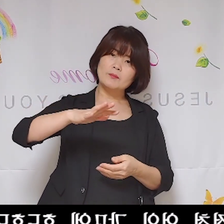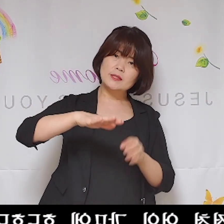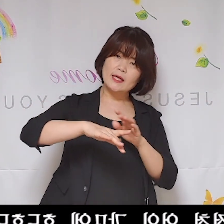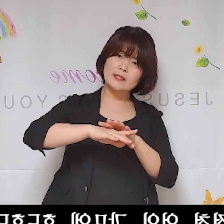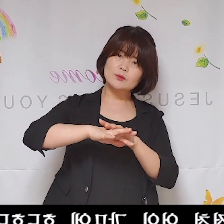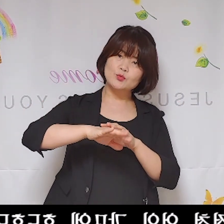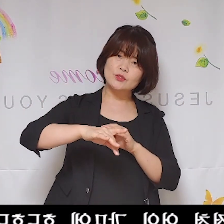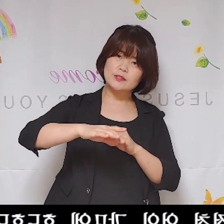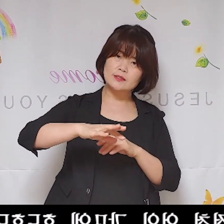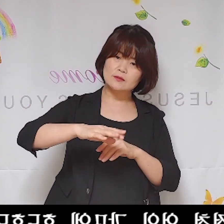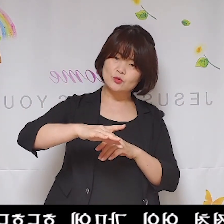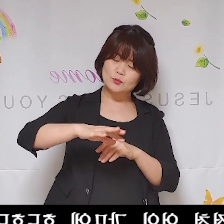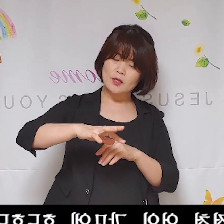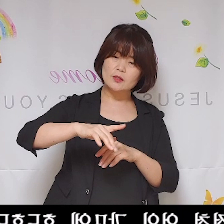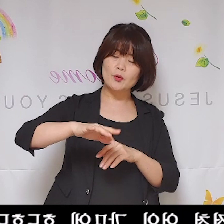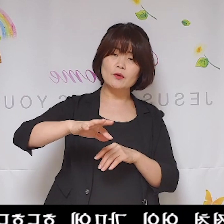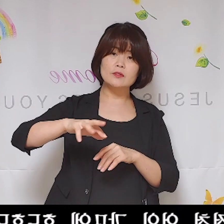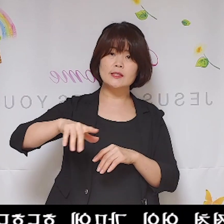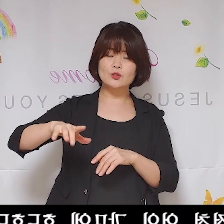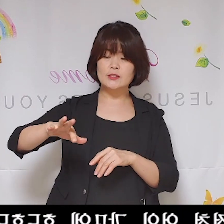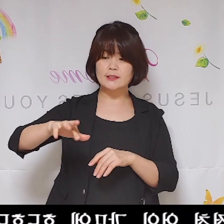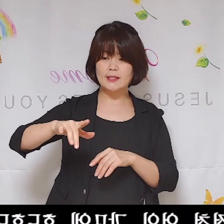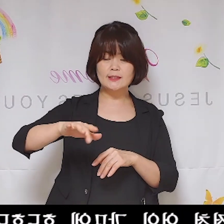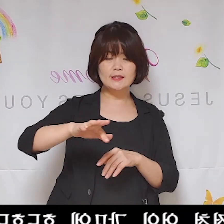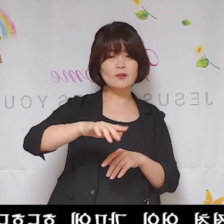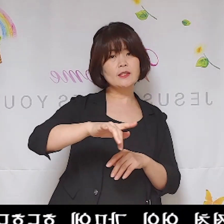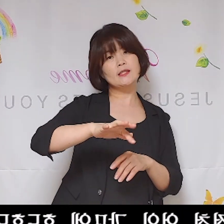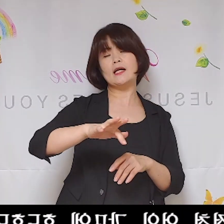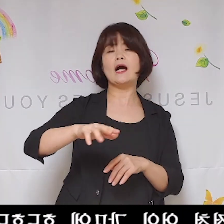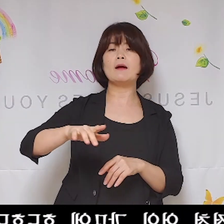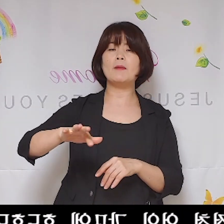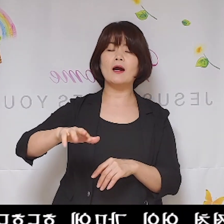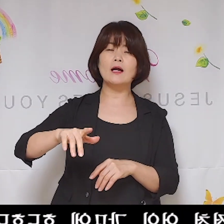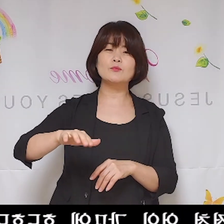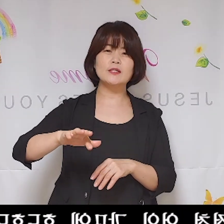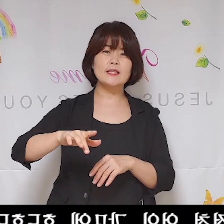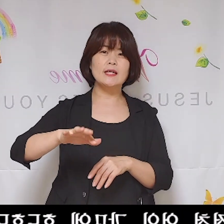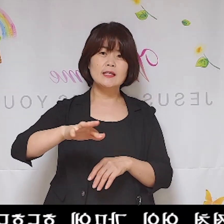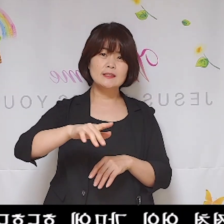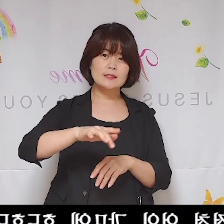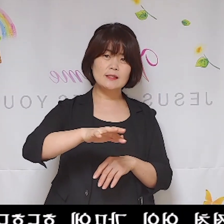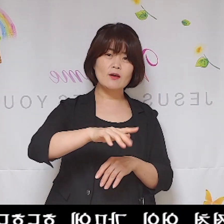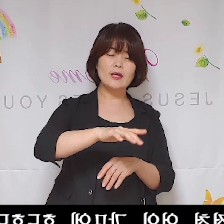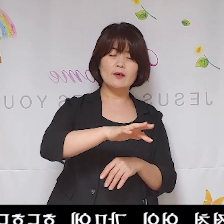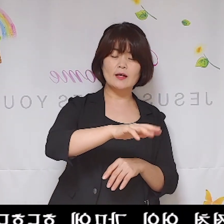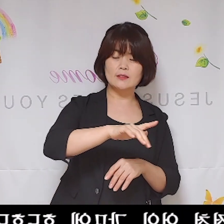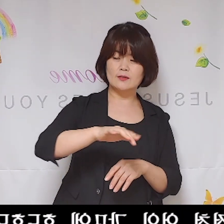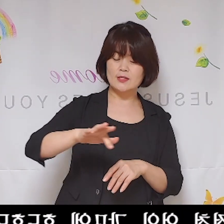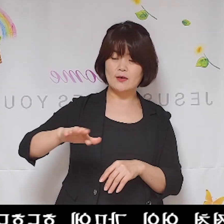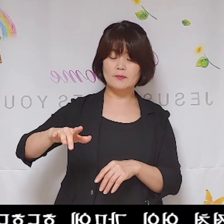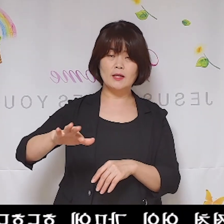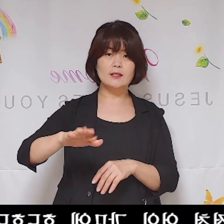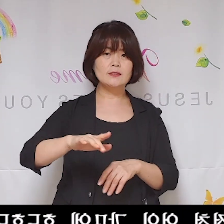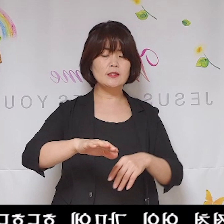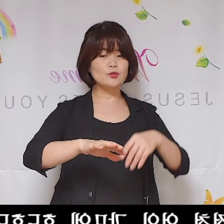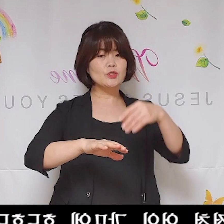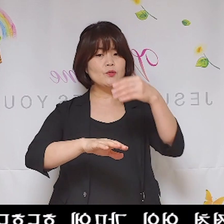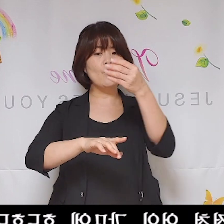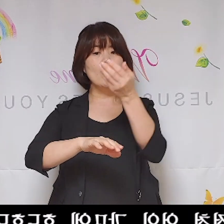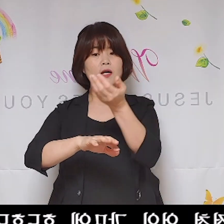밑에는 물 수면을 표현을 해주시는데 흔들거리니까 강물이 흘러내려가는 것처럼 약간 흔들어 주시고